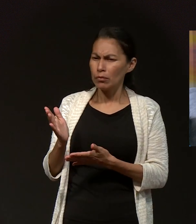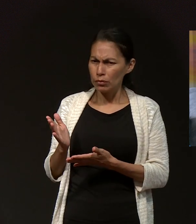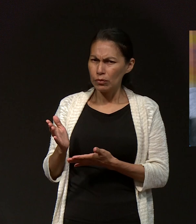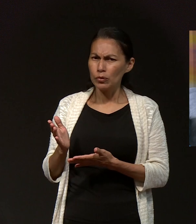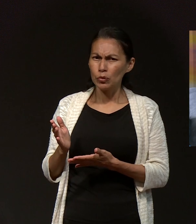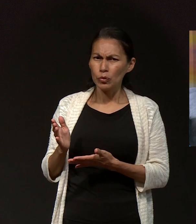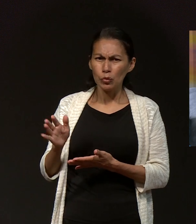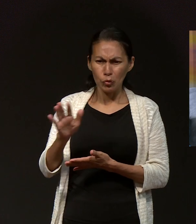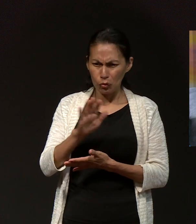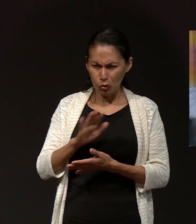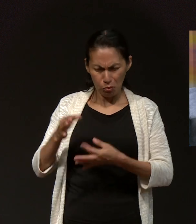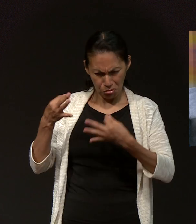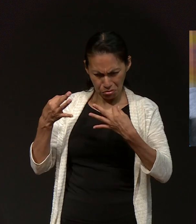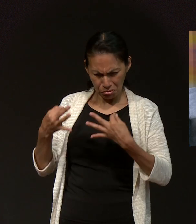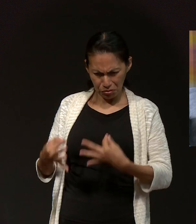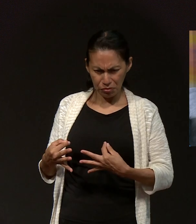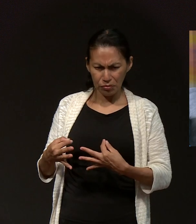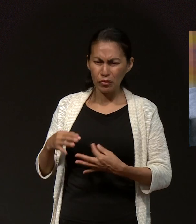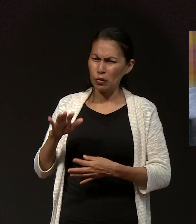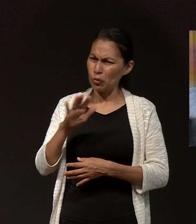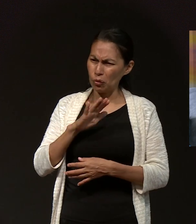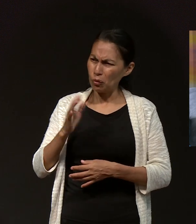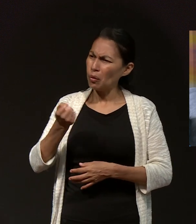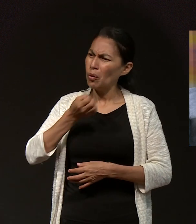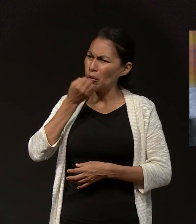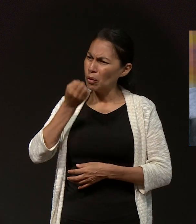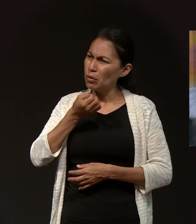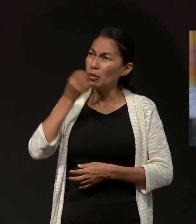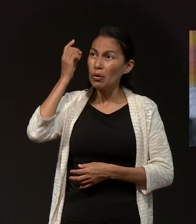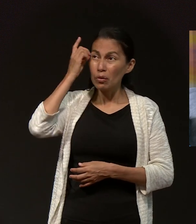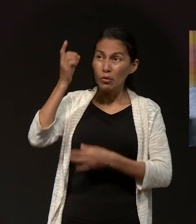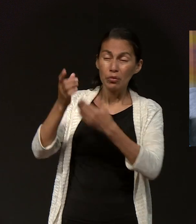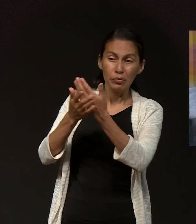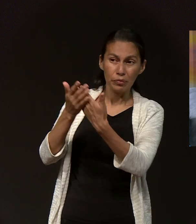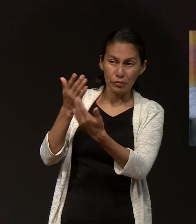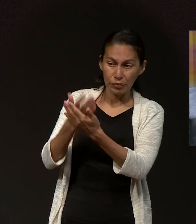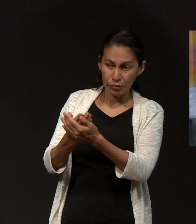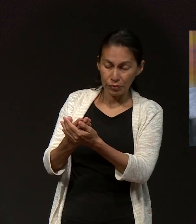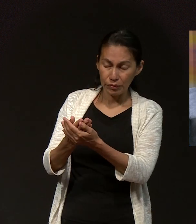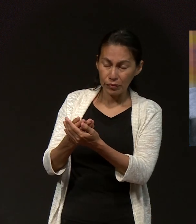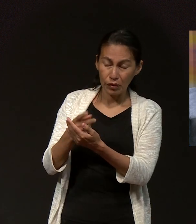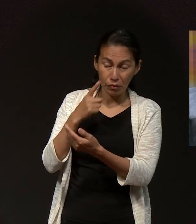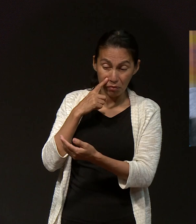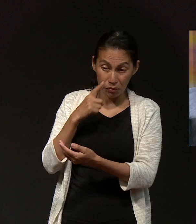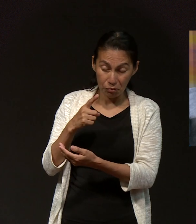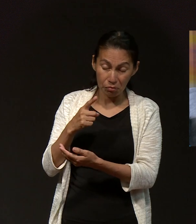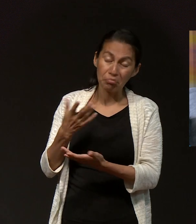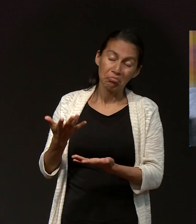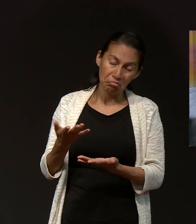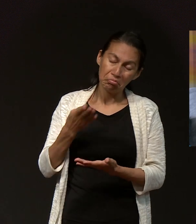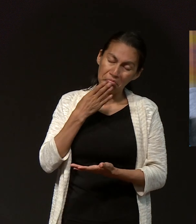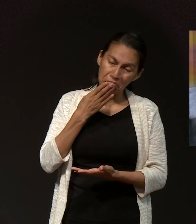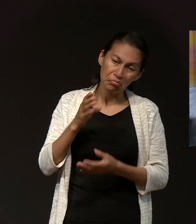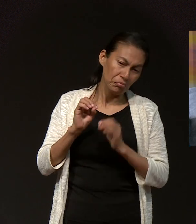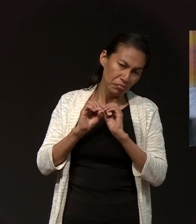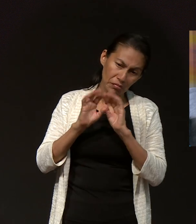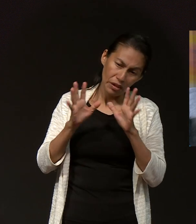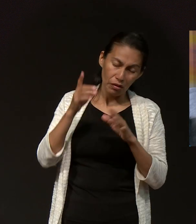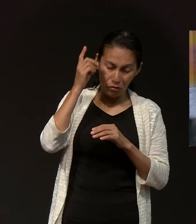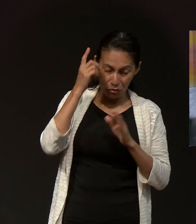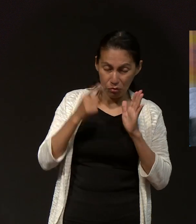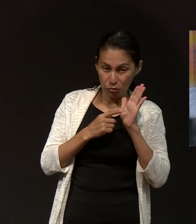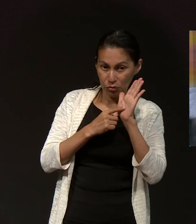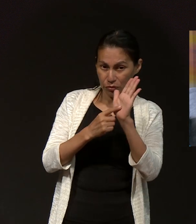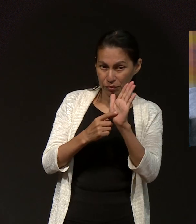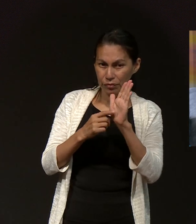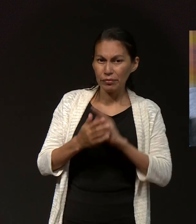digo, vamos para adelante. Todas las cosas han estado siempre en oración, en las manos de Dios, y es el camino claro que estamos viendo